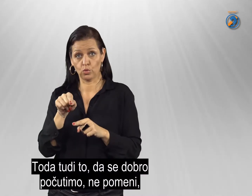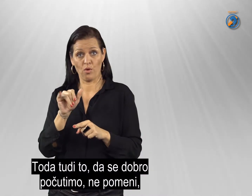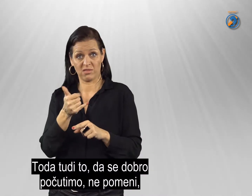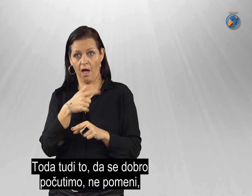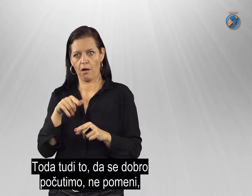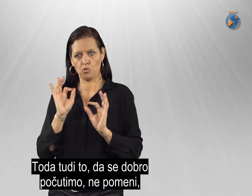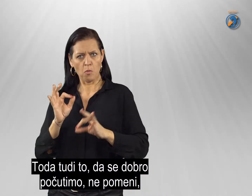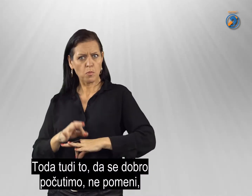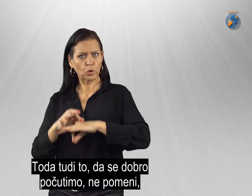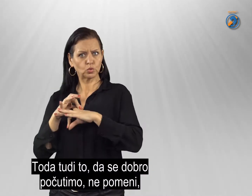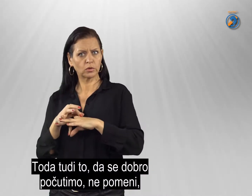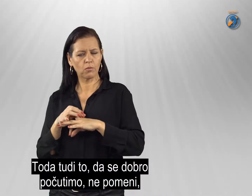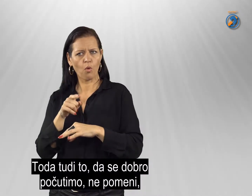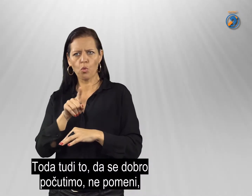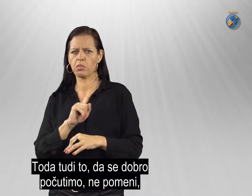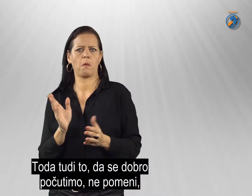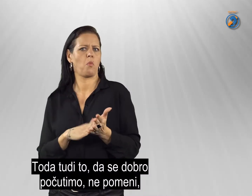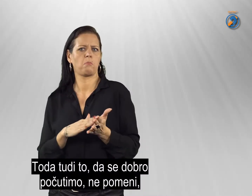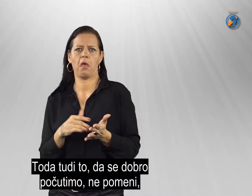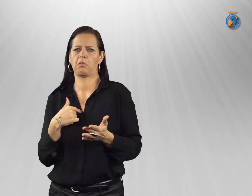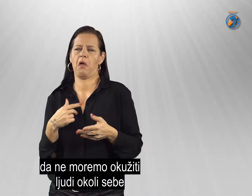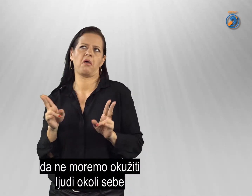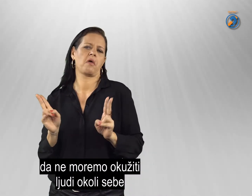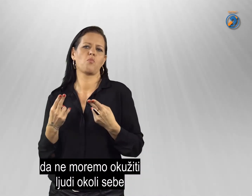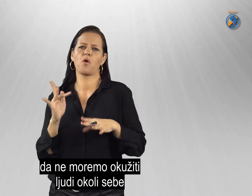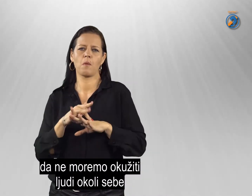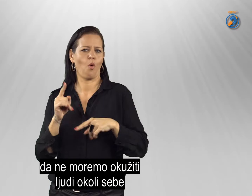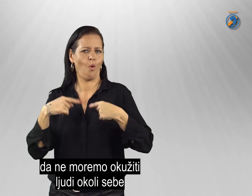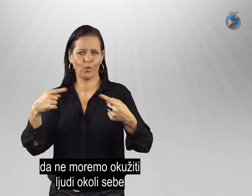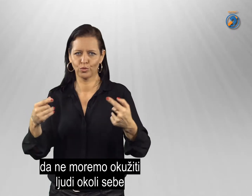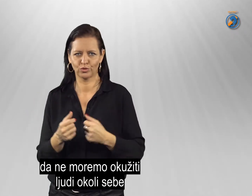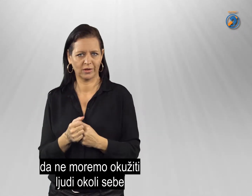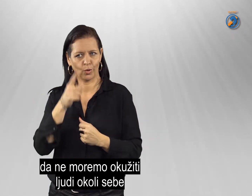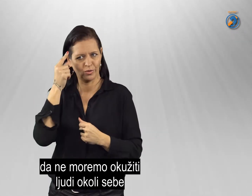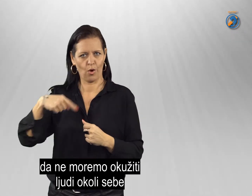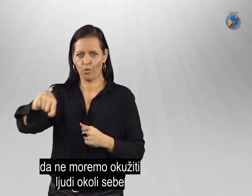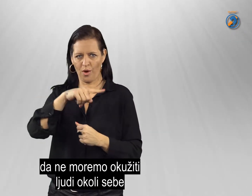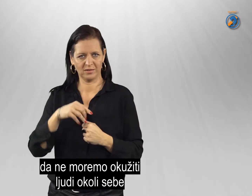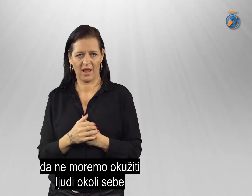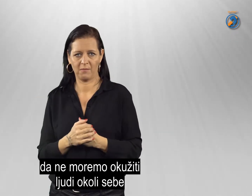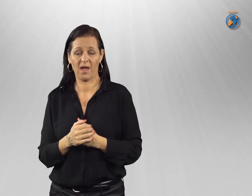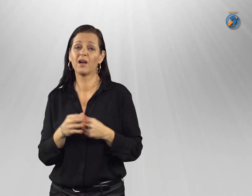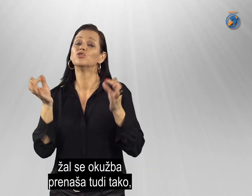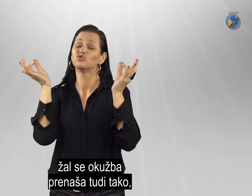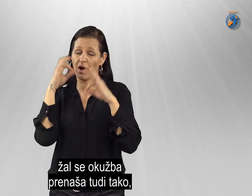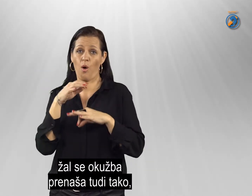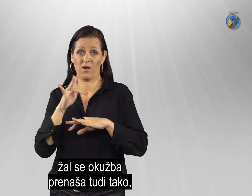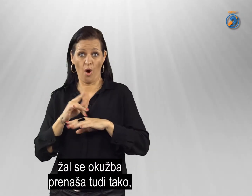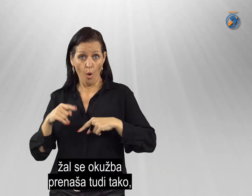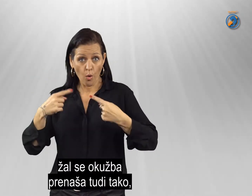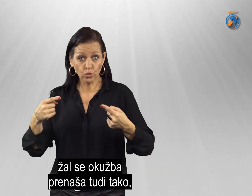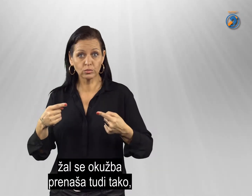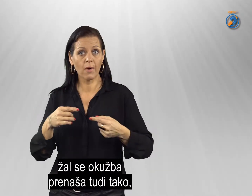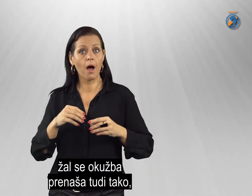Toda tudi to, da se dobro počutimo, ne pomeni, da ne moremo okužiti ljudi okoli sebe. Žal